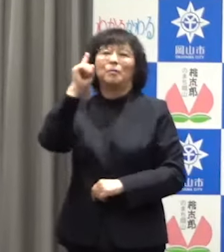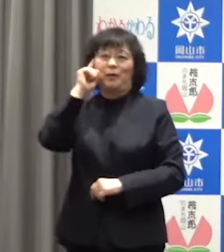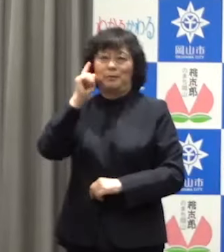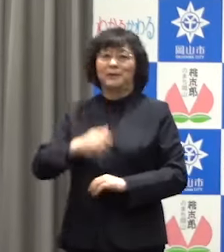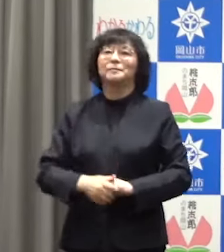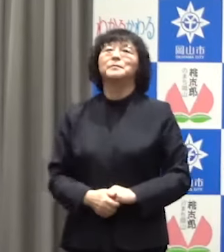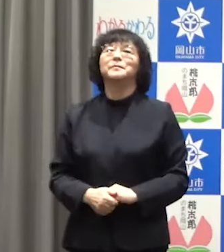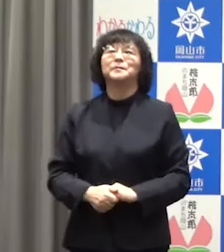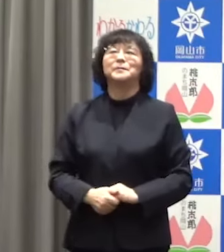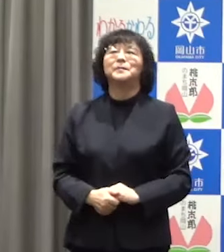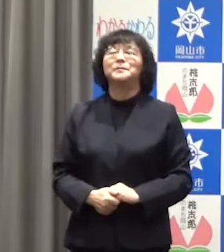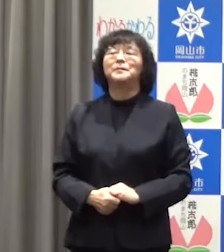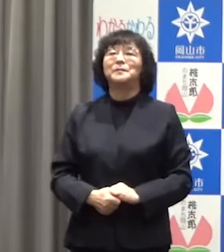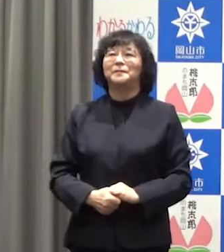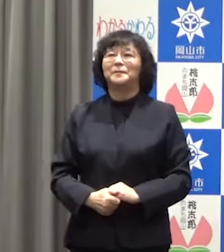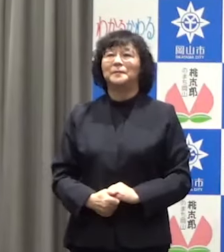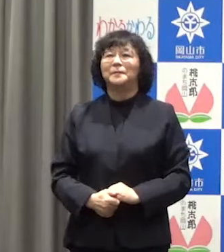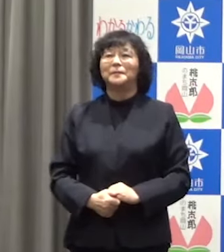はい、